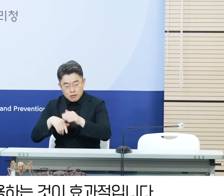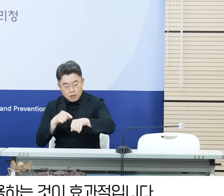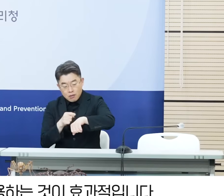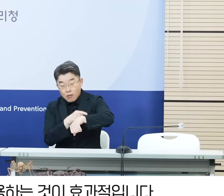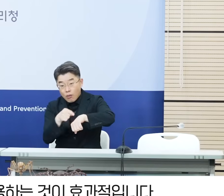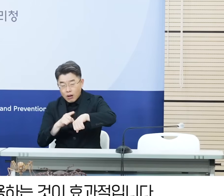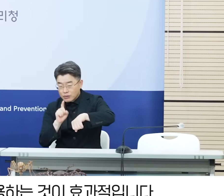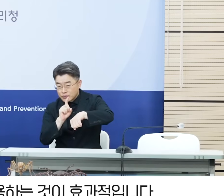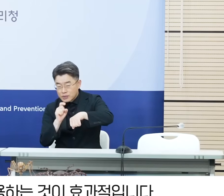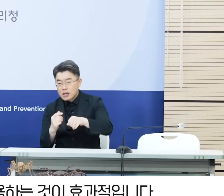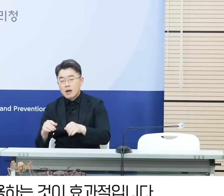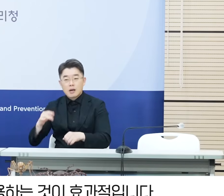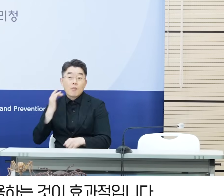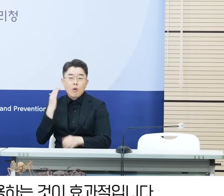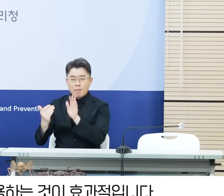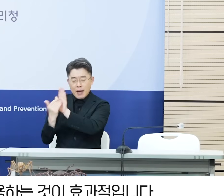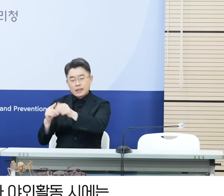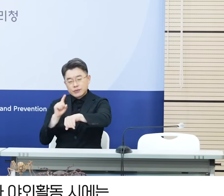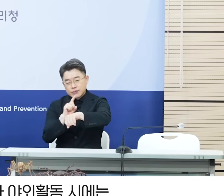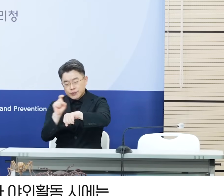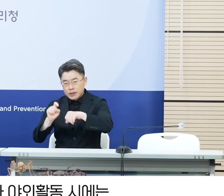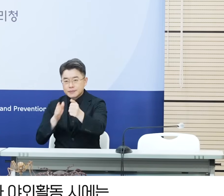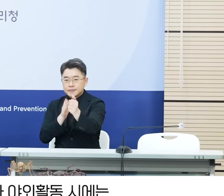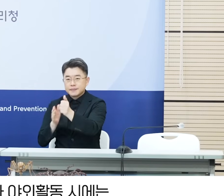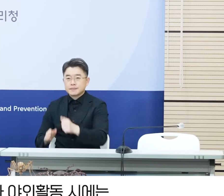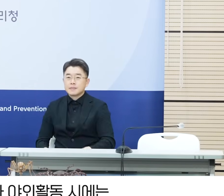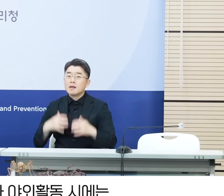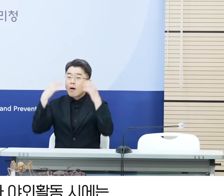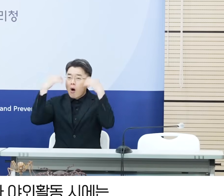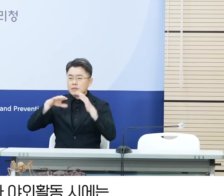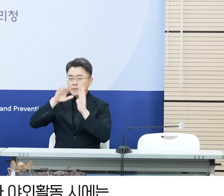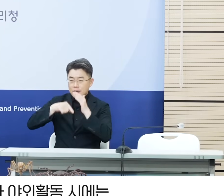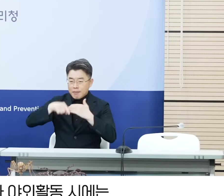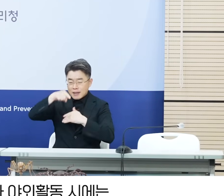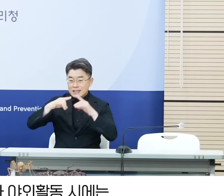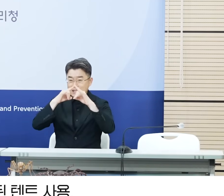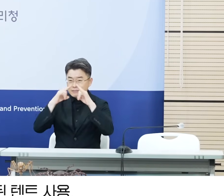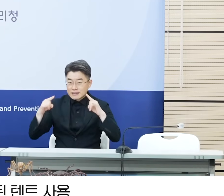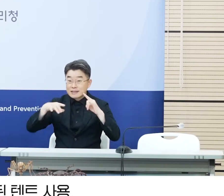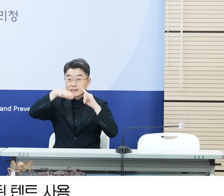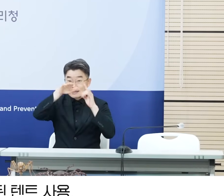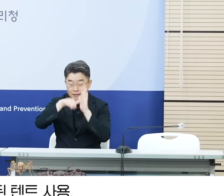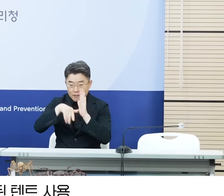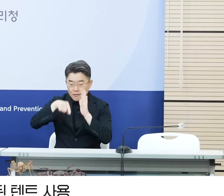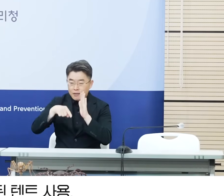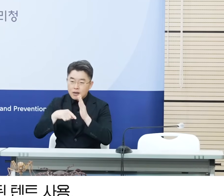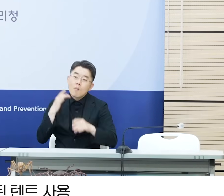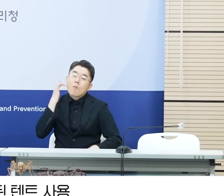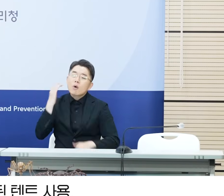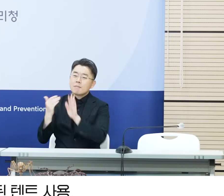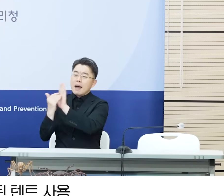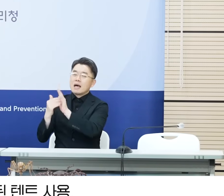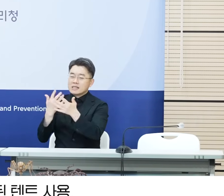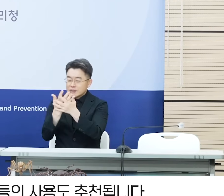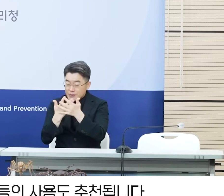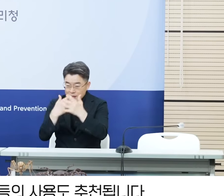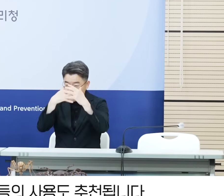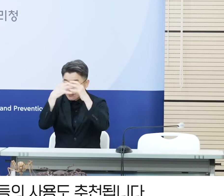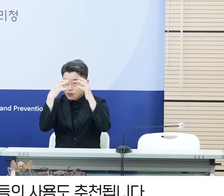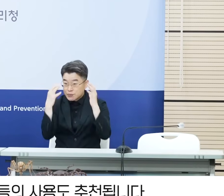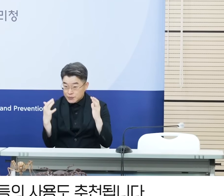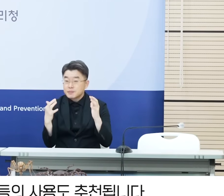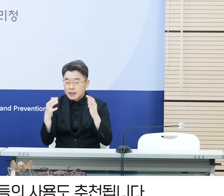기피제를 사용하는 것이 효과적입니다. 특히 여름철 캠핑이나 야외 활동 시에는 모기장이 설치된 텐트 사용, 또